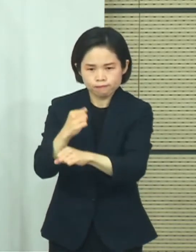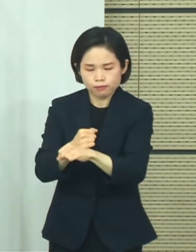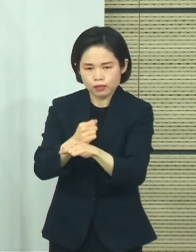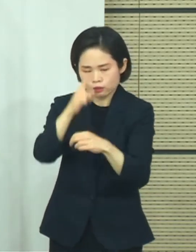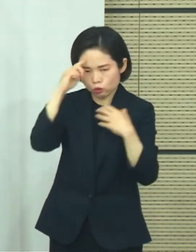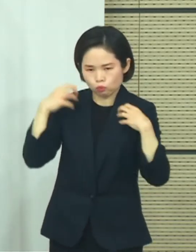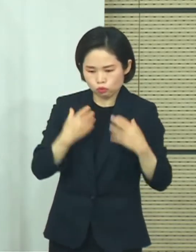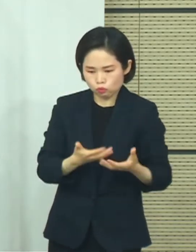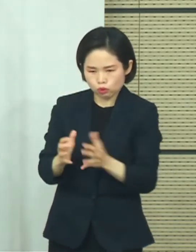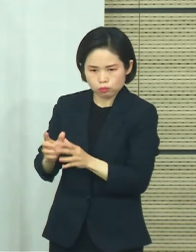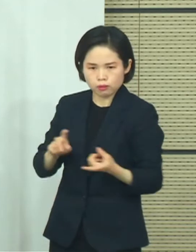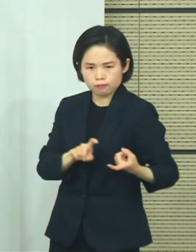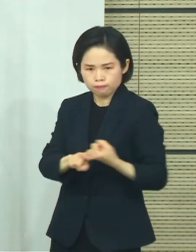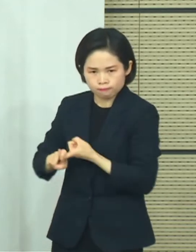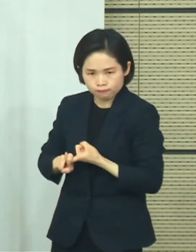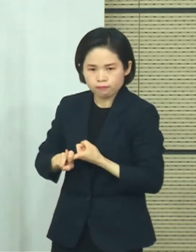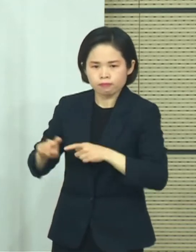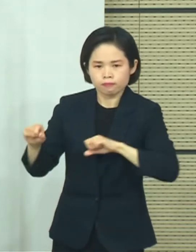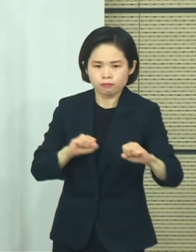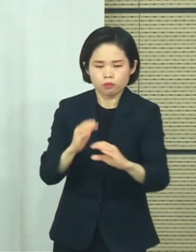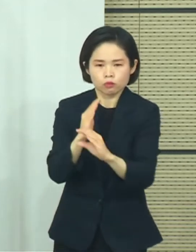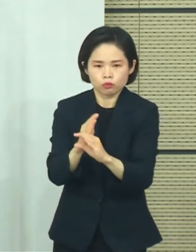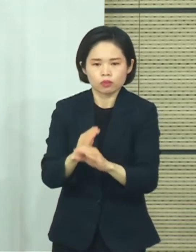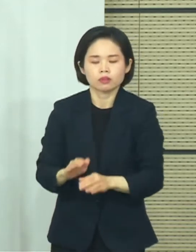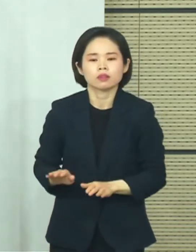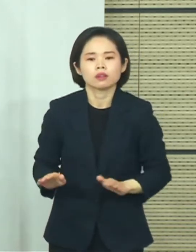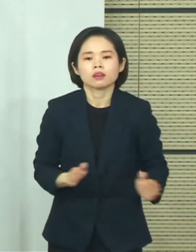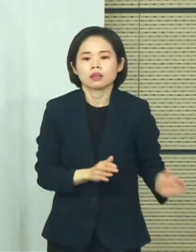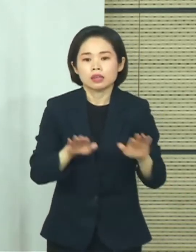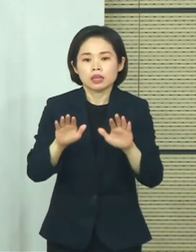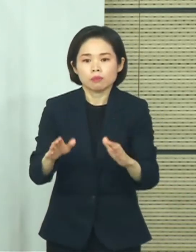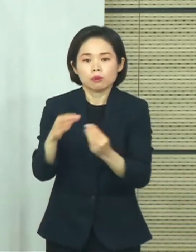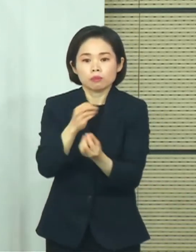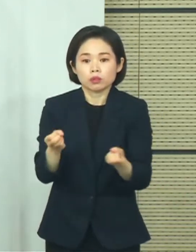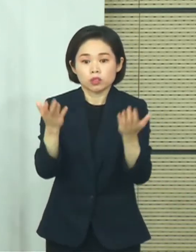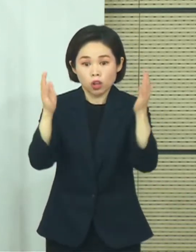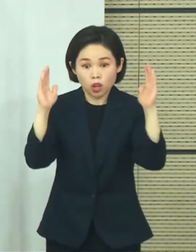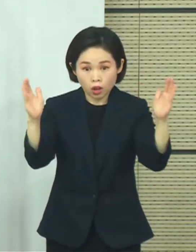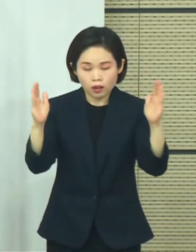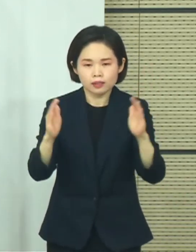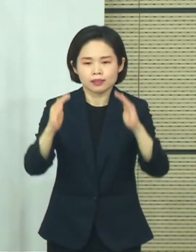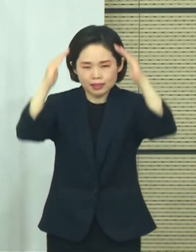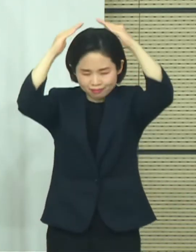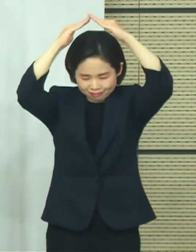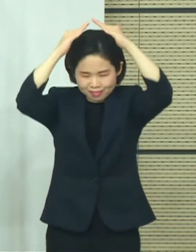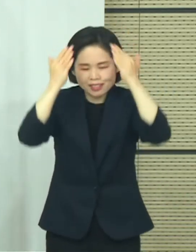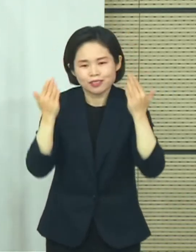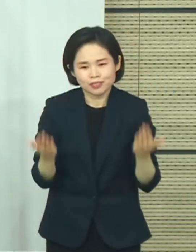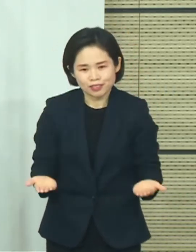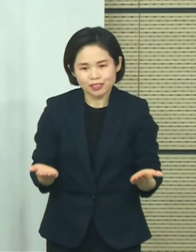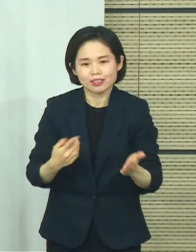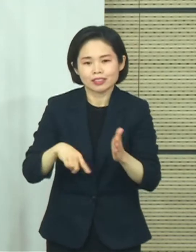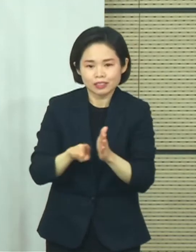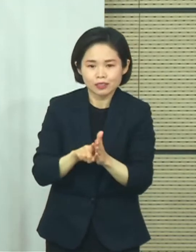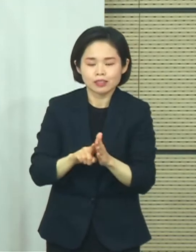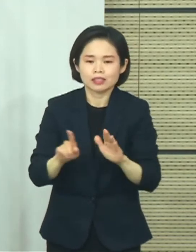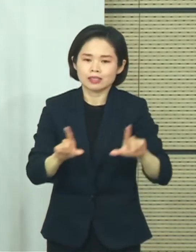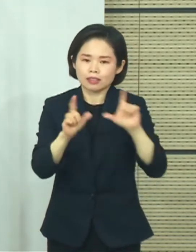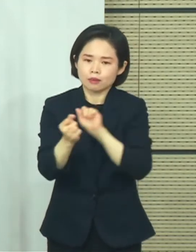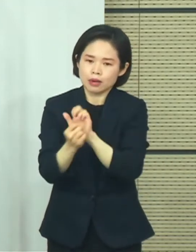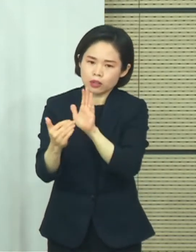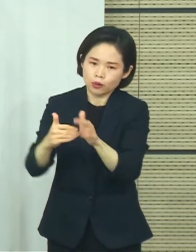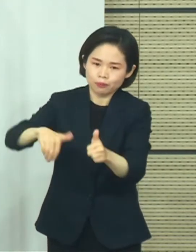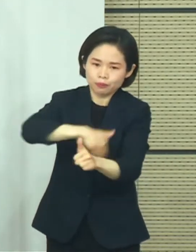있습니다 먼저 이번 명 저런 집에서 쉬시면서 보낼 수 있도록 생활 박력 분위기를 초선